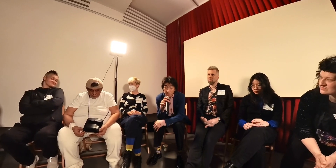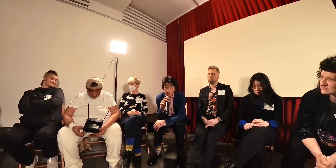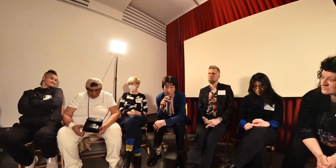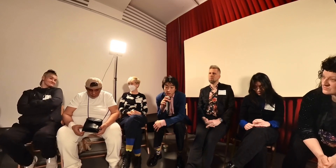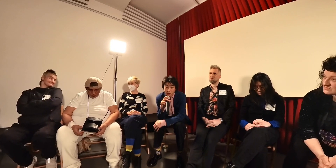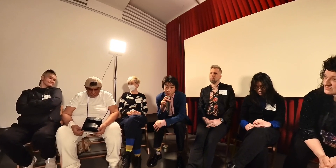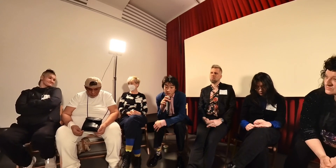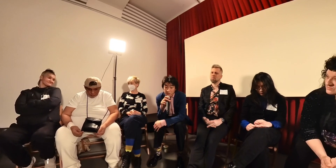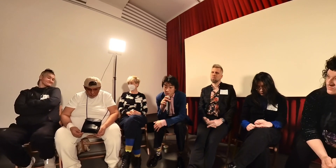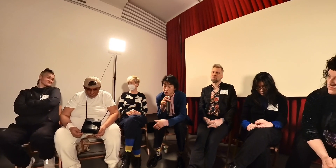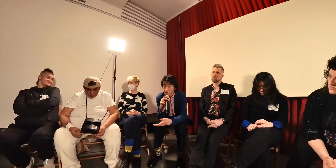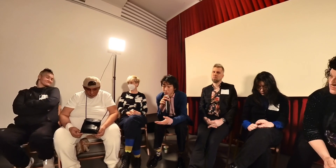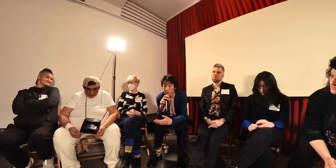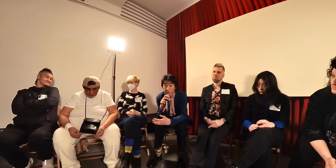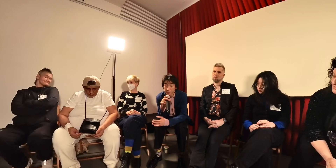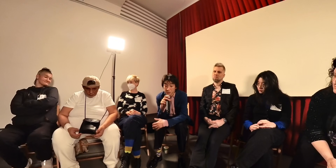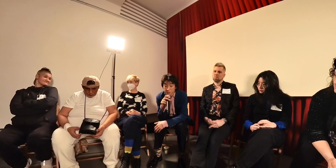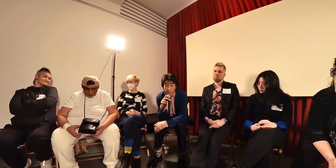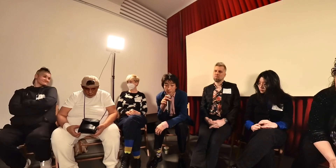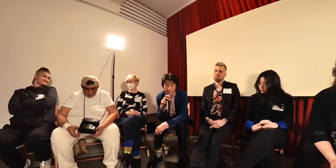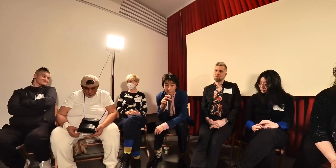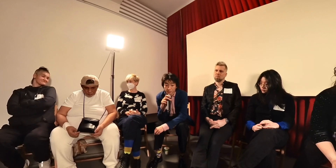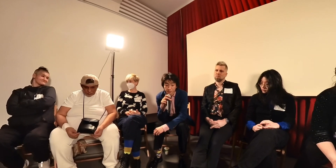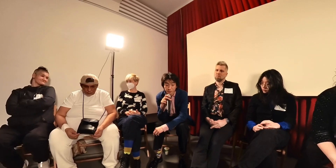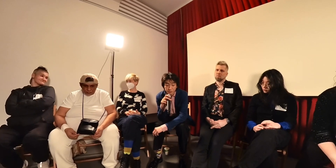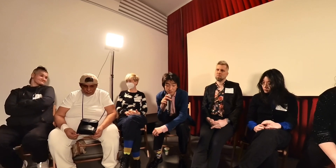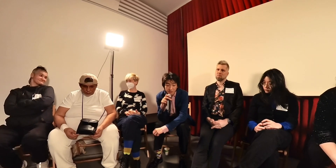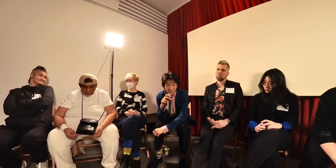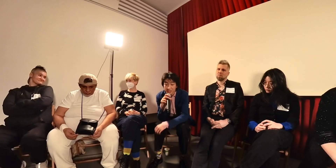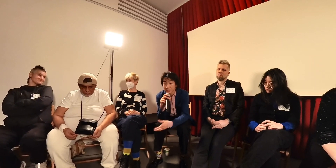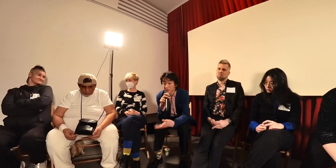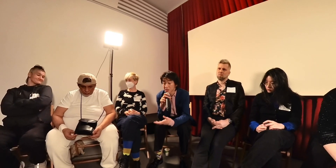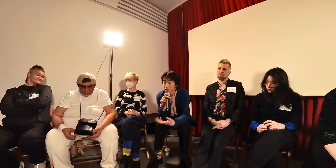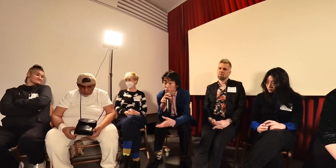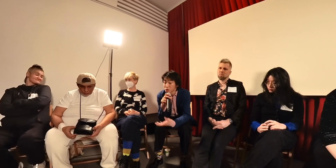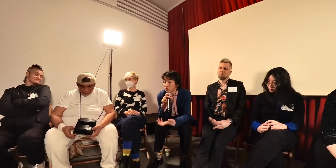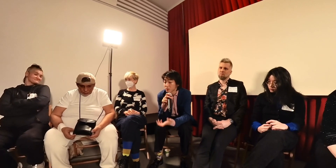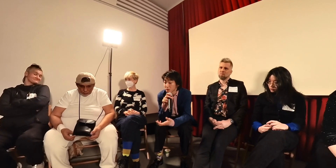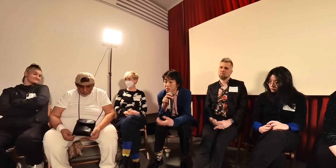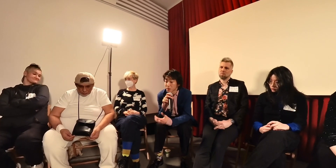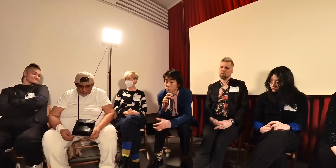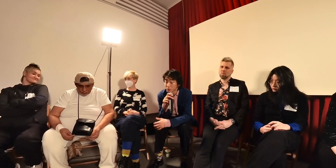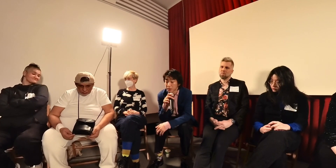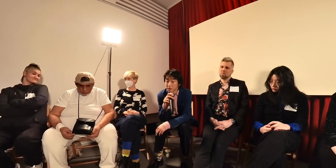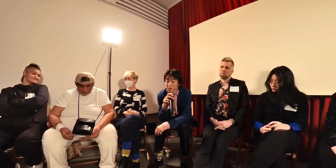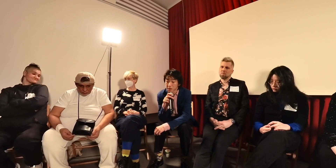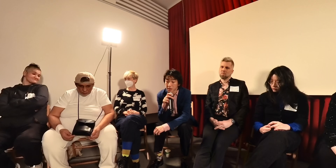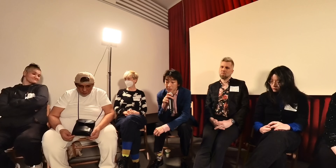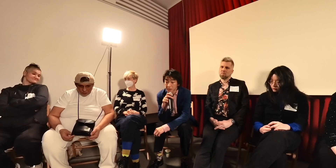zajímají. Vlastně v současné době třeba asi jeden vlastně z důležitých vlastně